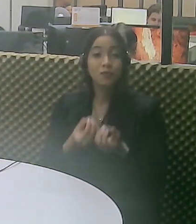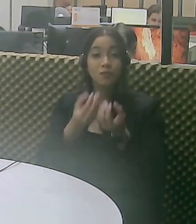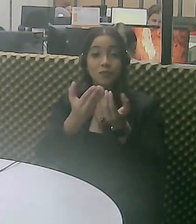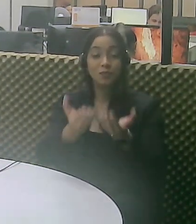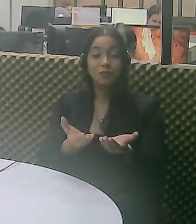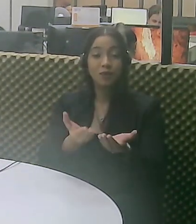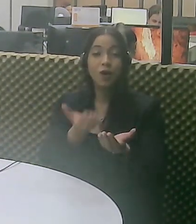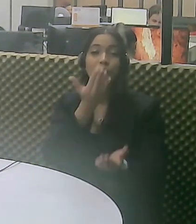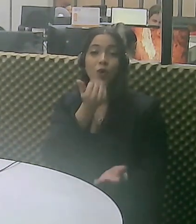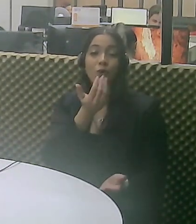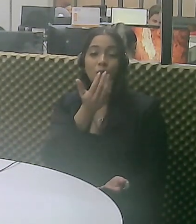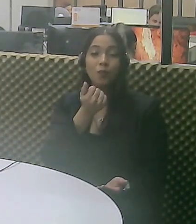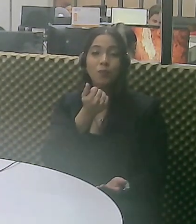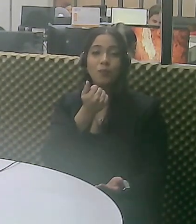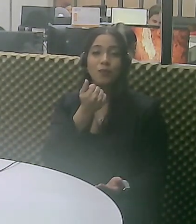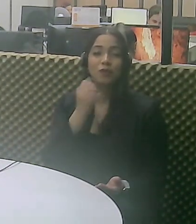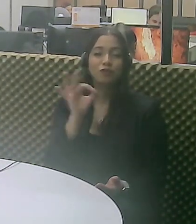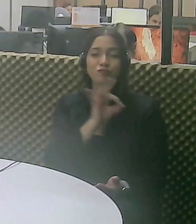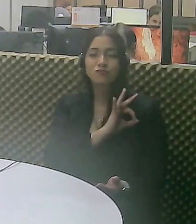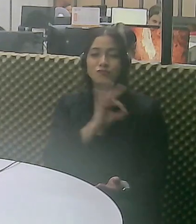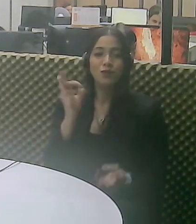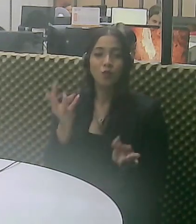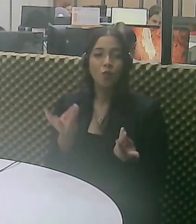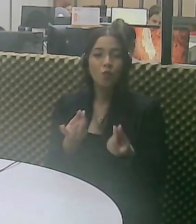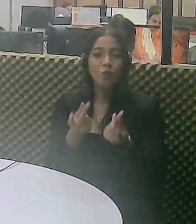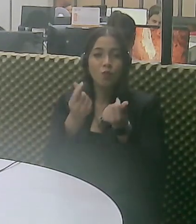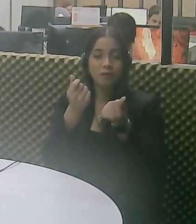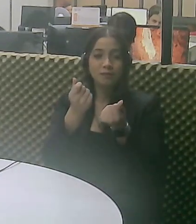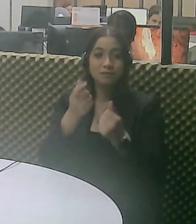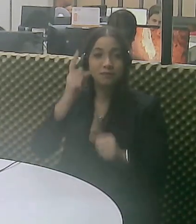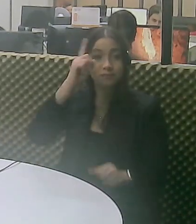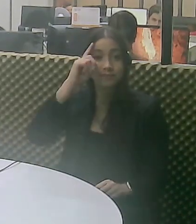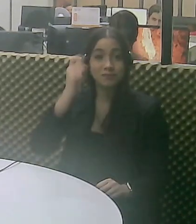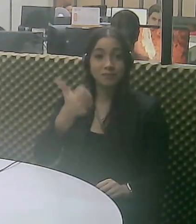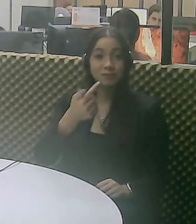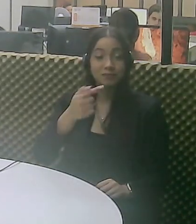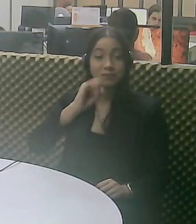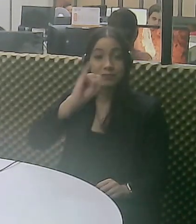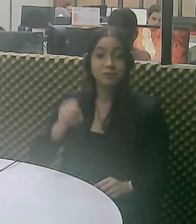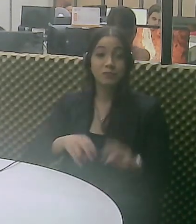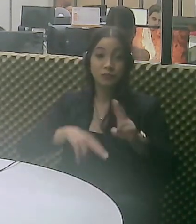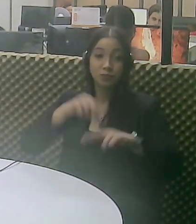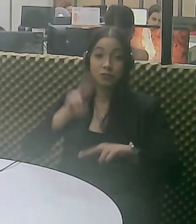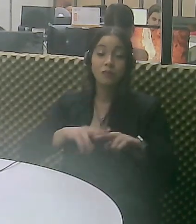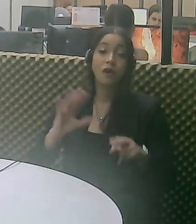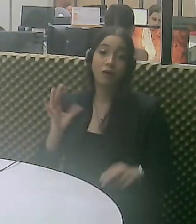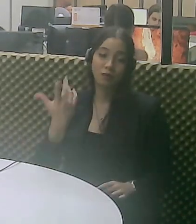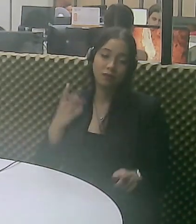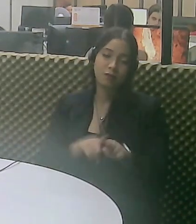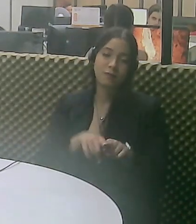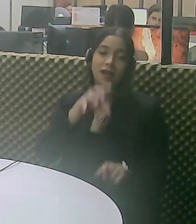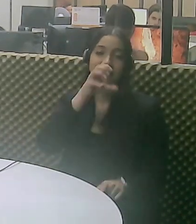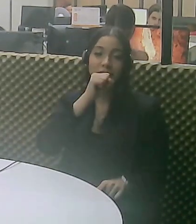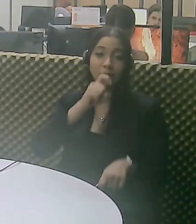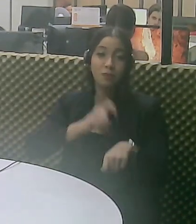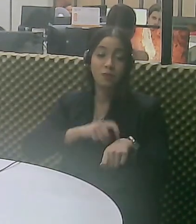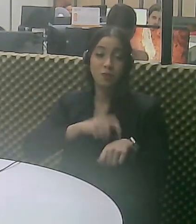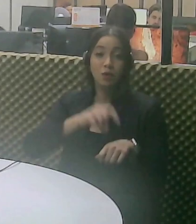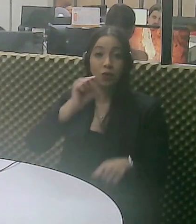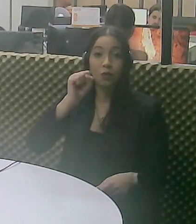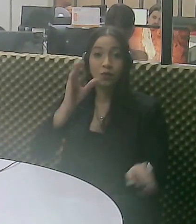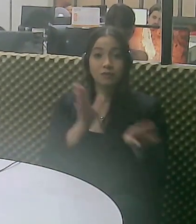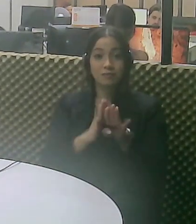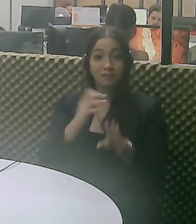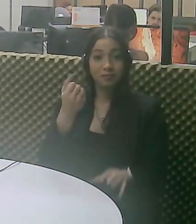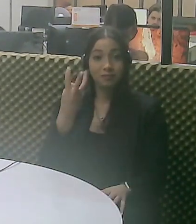público alimentos frescos e com qualidade. Desde 17 de junho, acontece também aos sábados, das 8 às